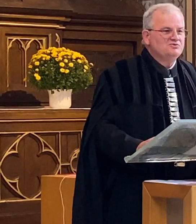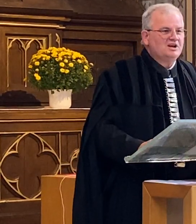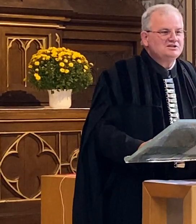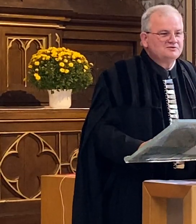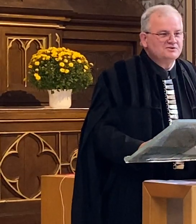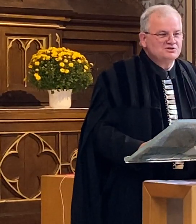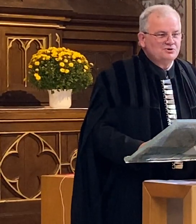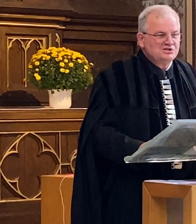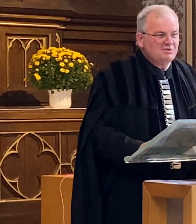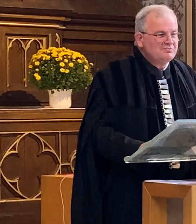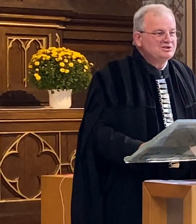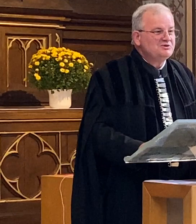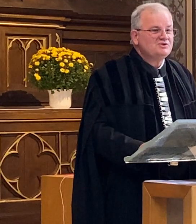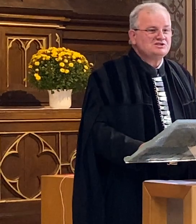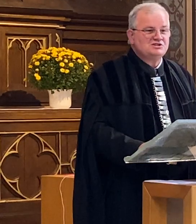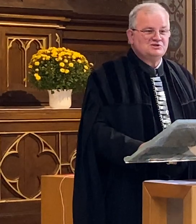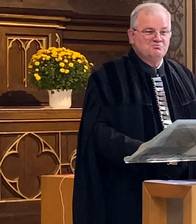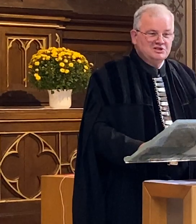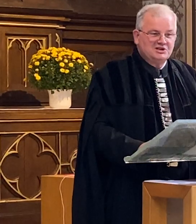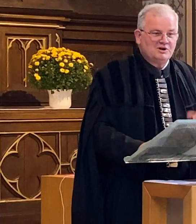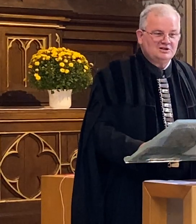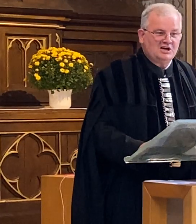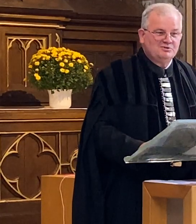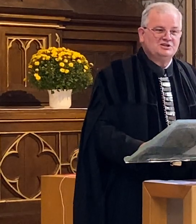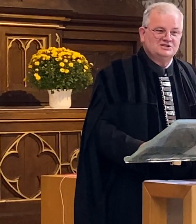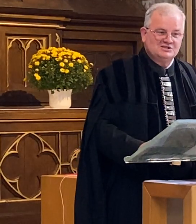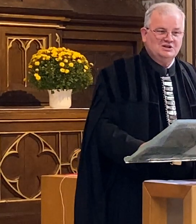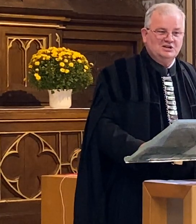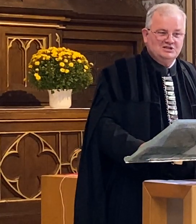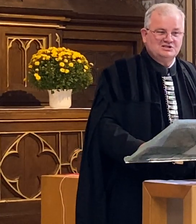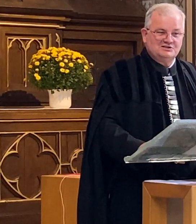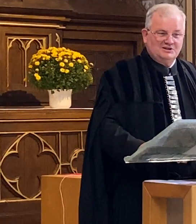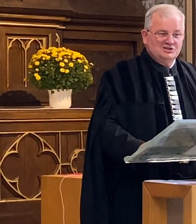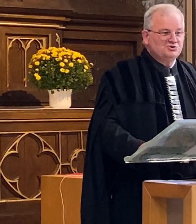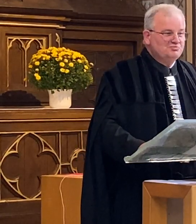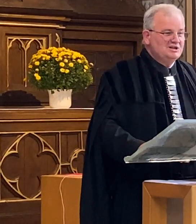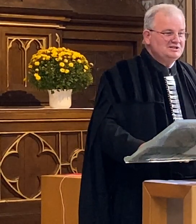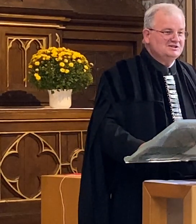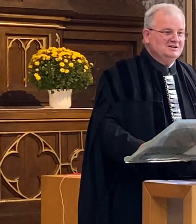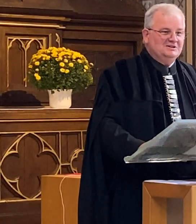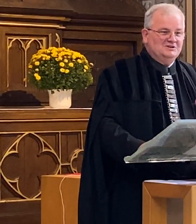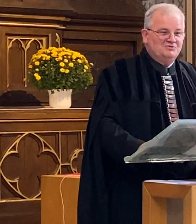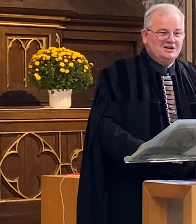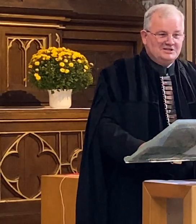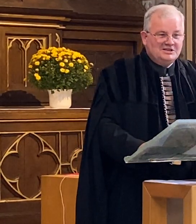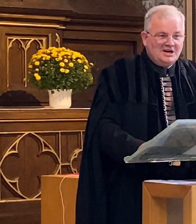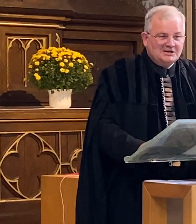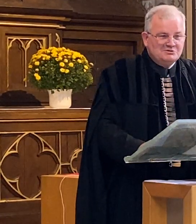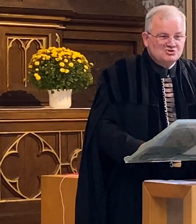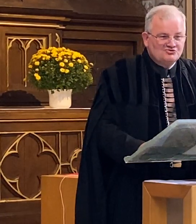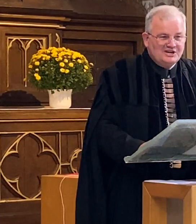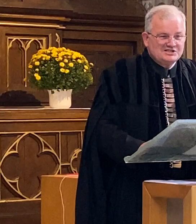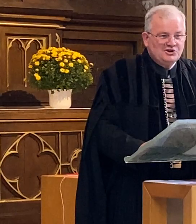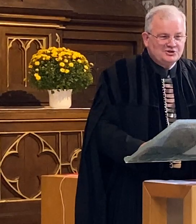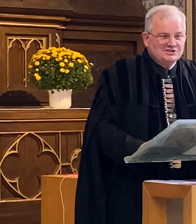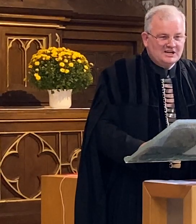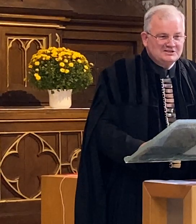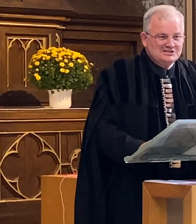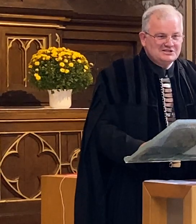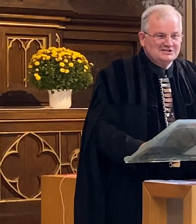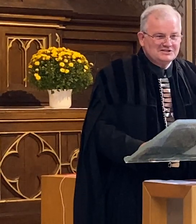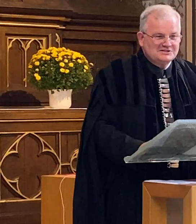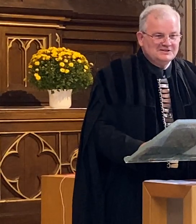ich, vielleicht versuche ich es mal mit dem, was ich mitgebracht habe, denn es ist recht und billig, weil ihr ja im Schweiße